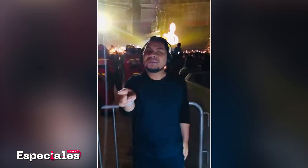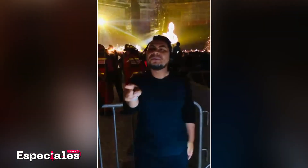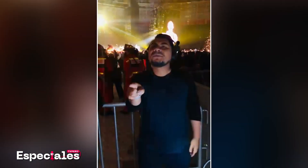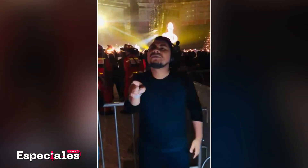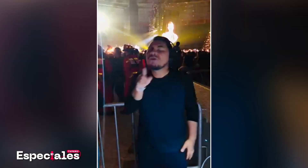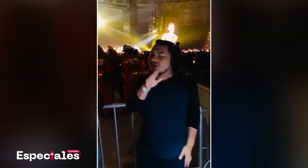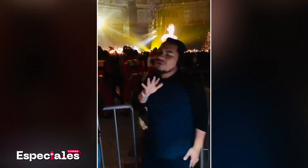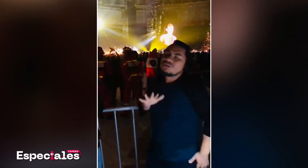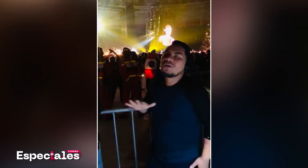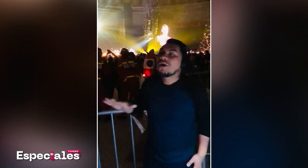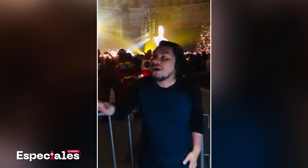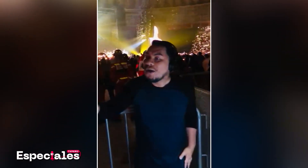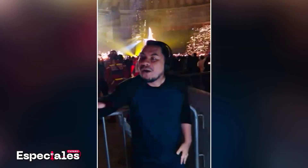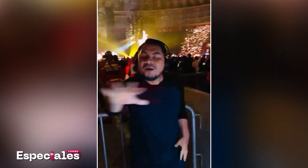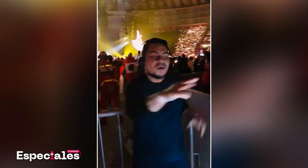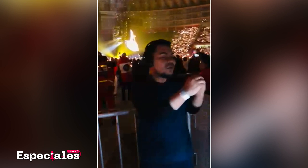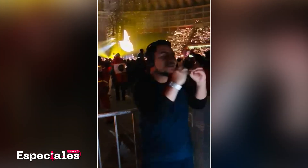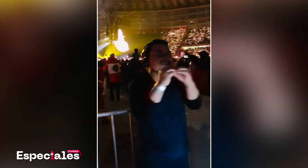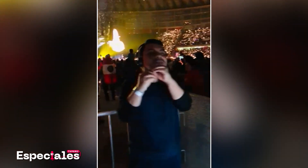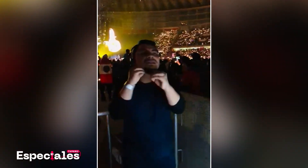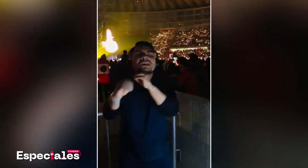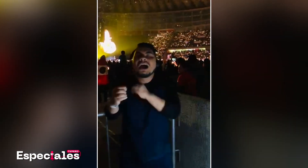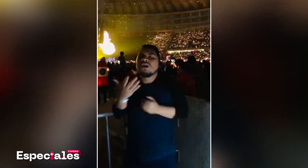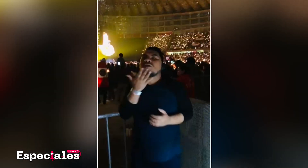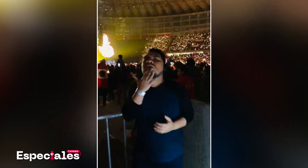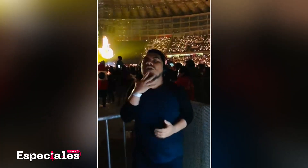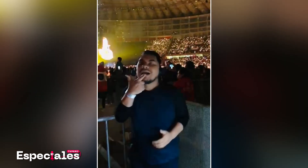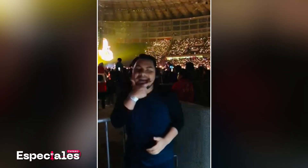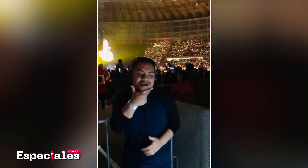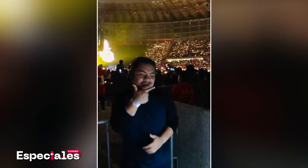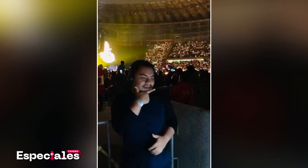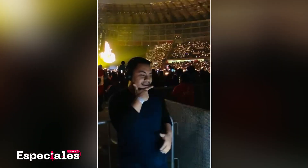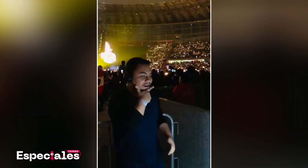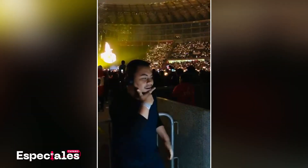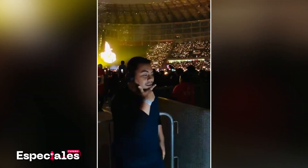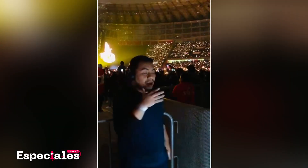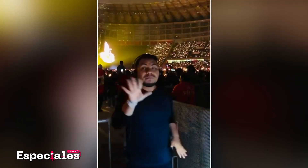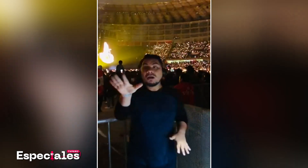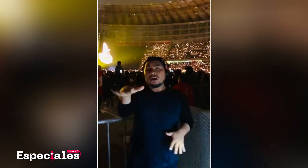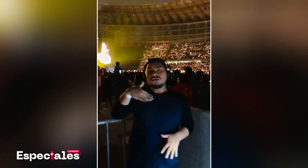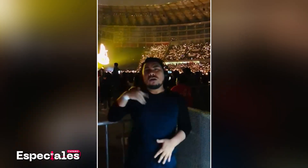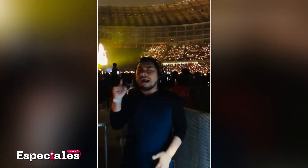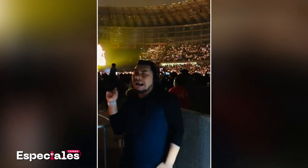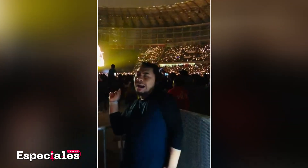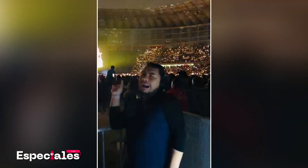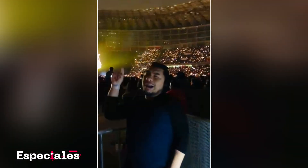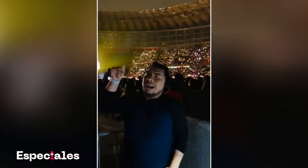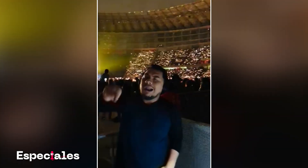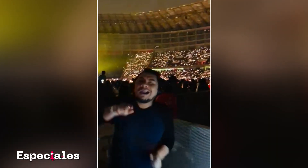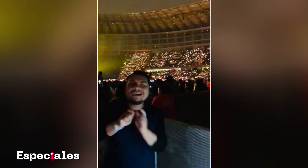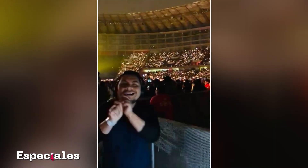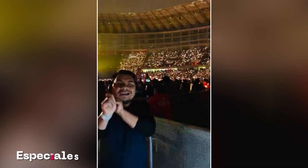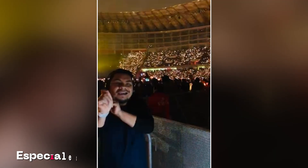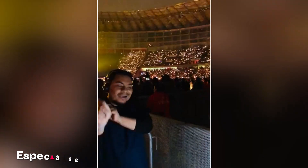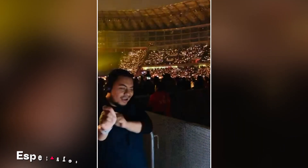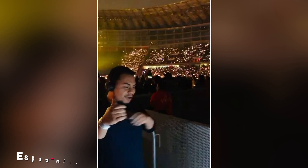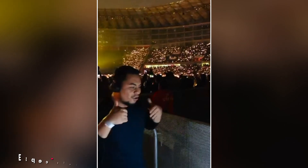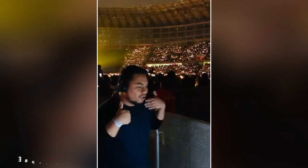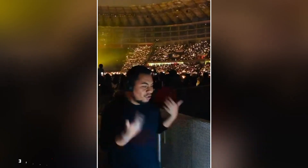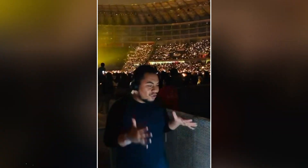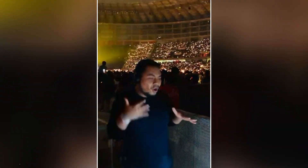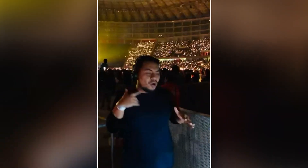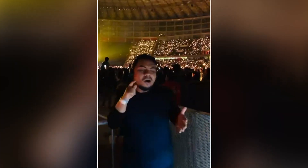La banda británica Coldplay cautiva a su público en Lima, pero también en el mismo escenario a pocos metros lo